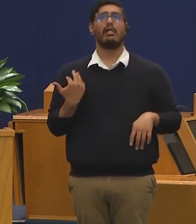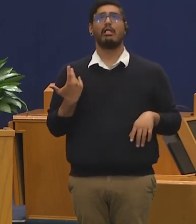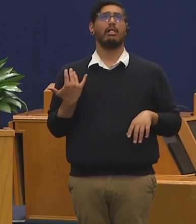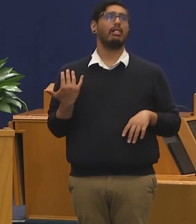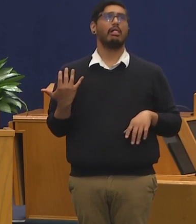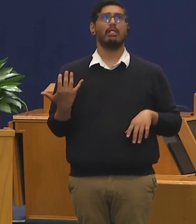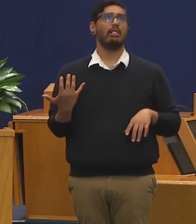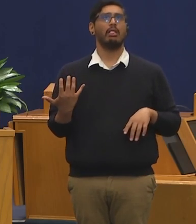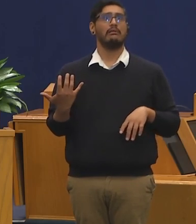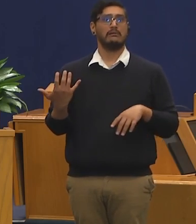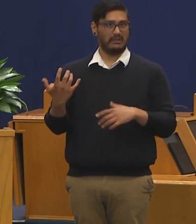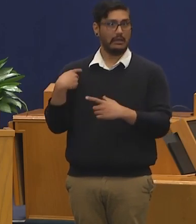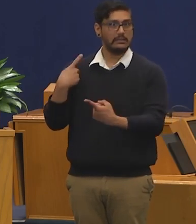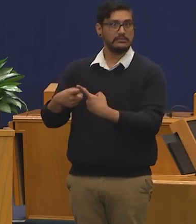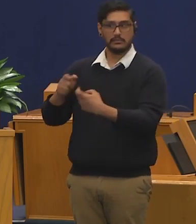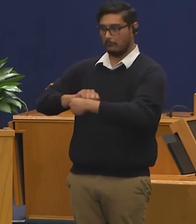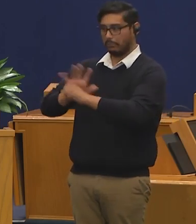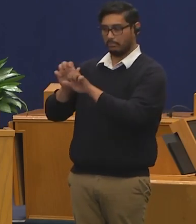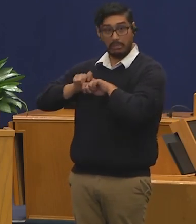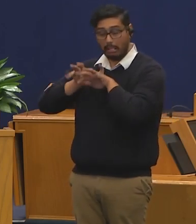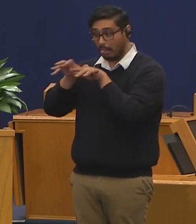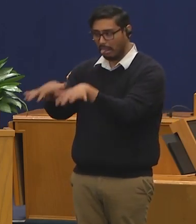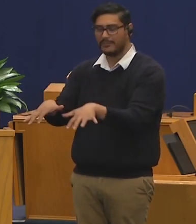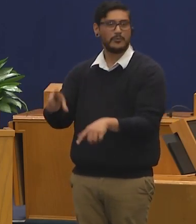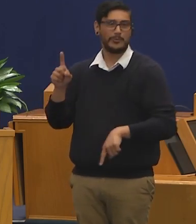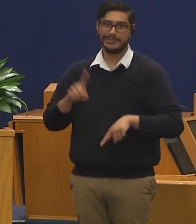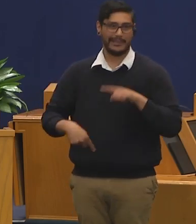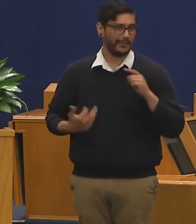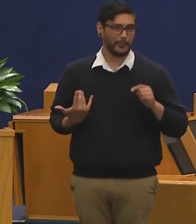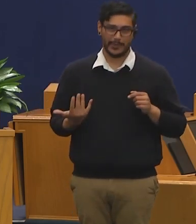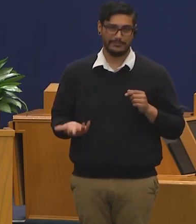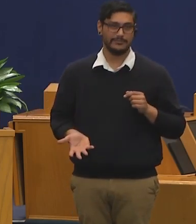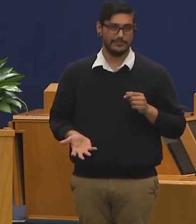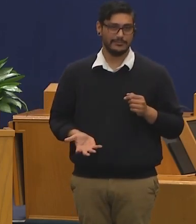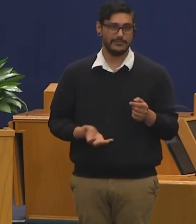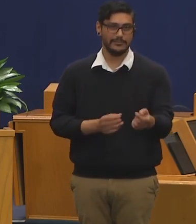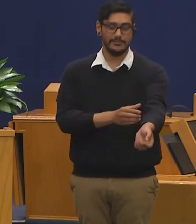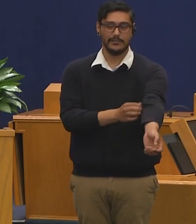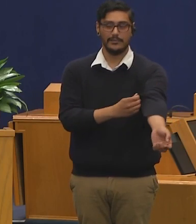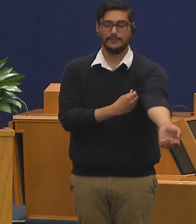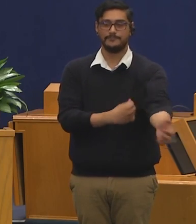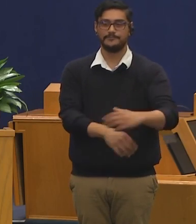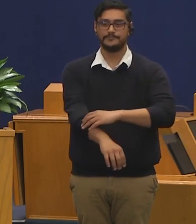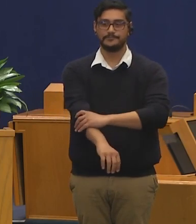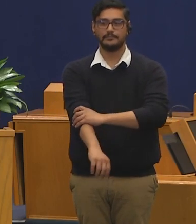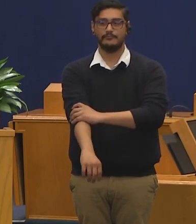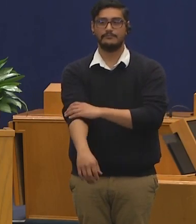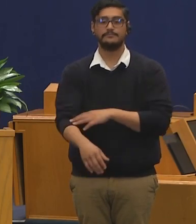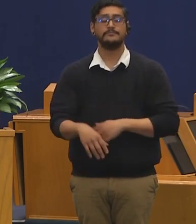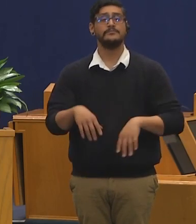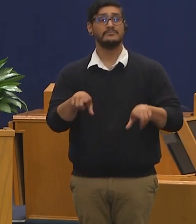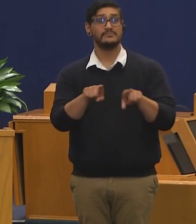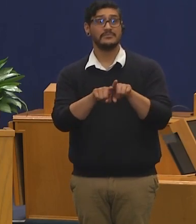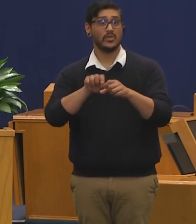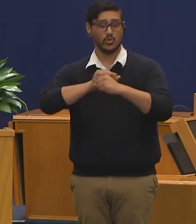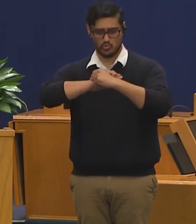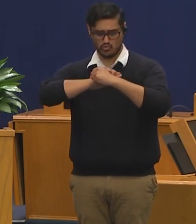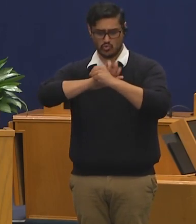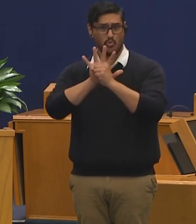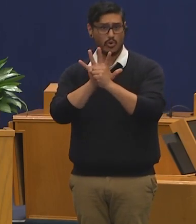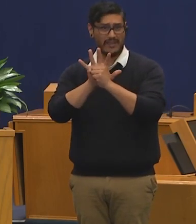brote adentro de estos sitios. También quiero decir que el coronavirus